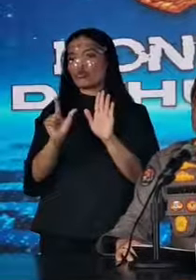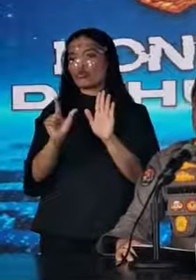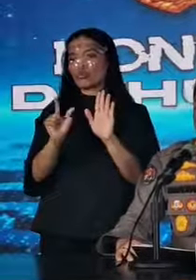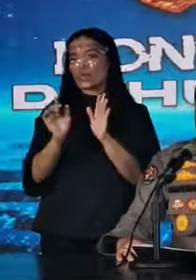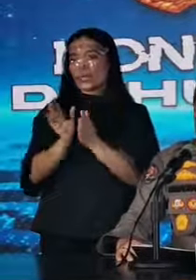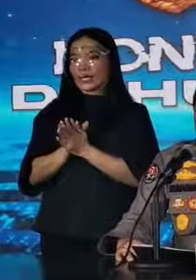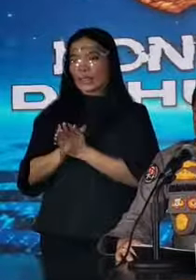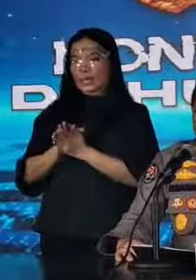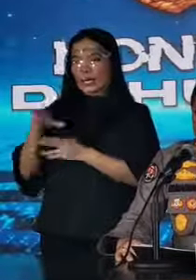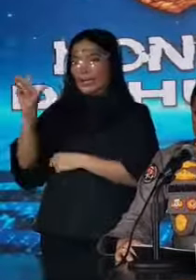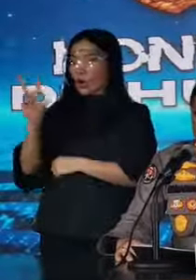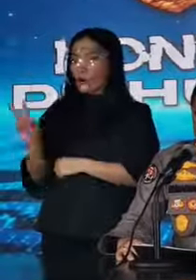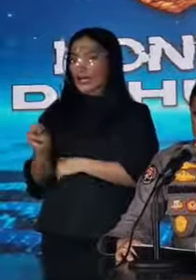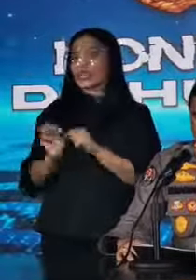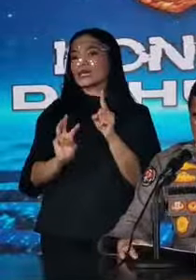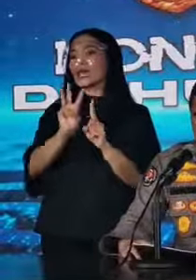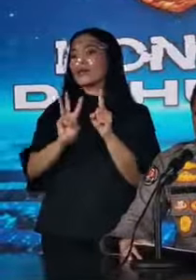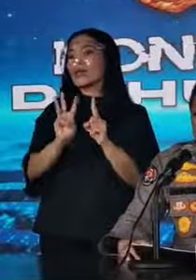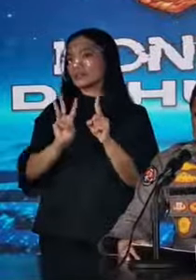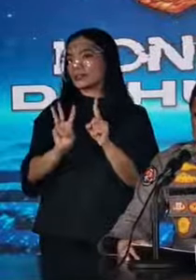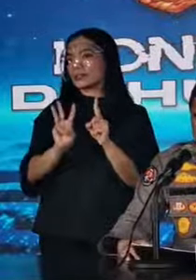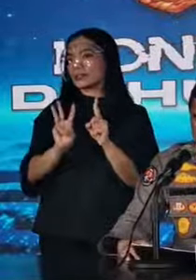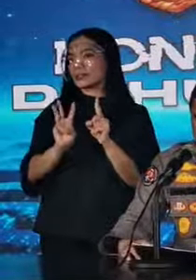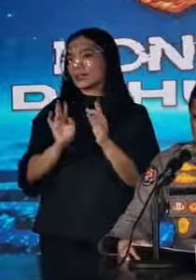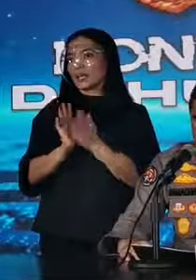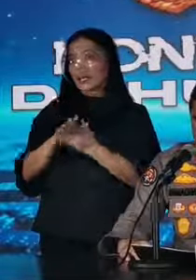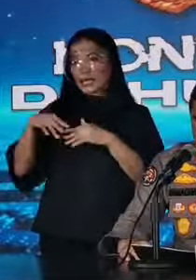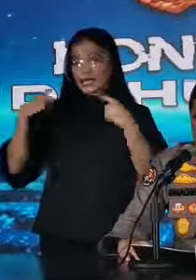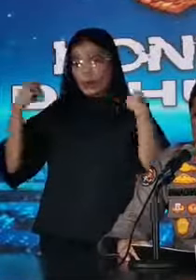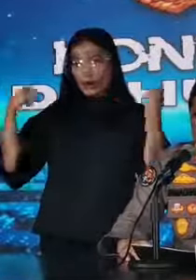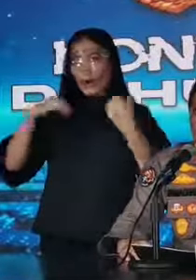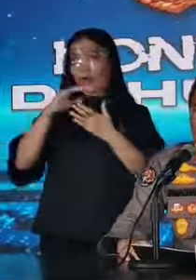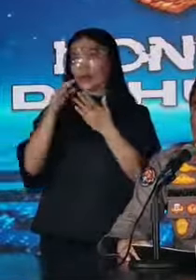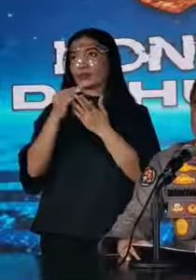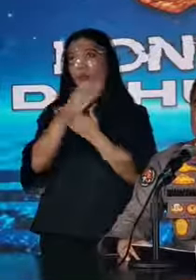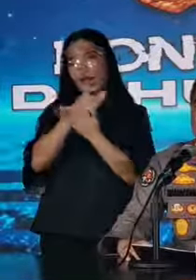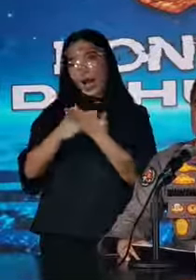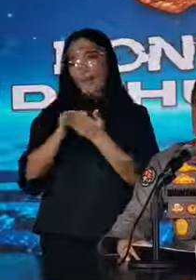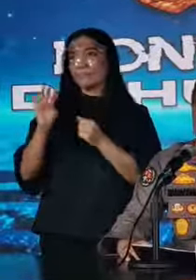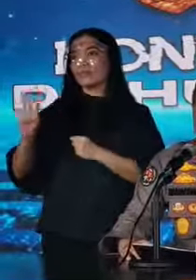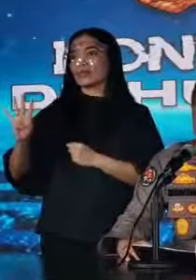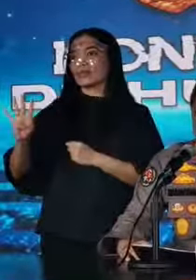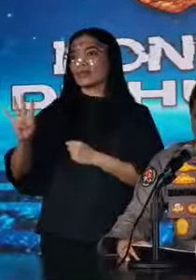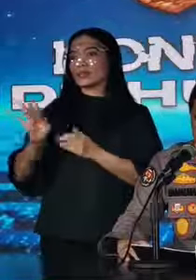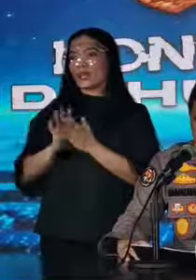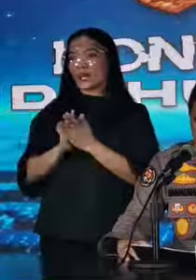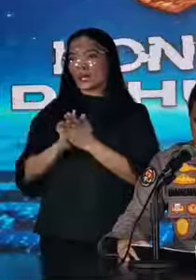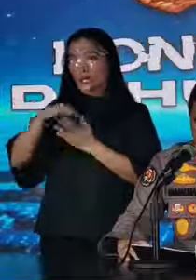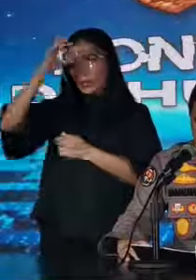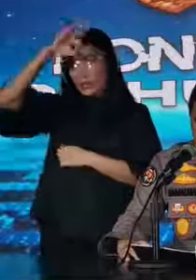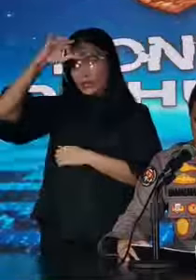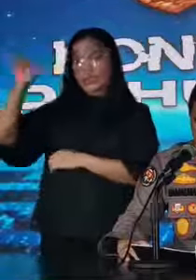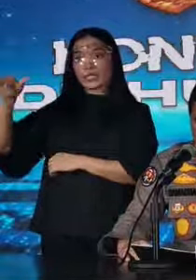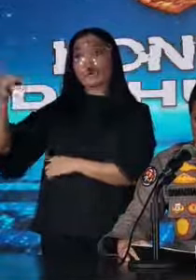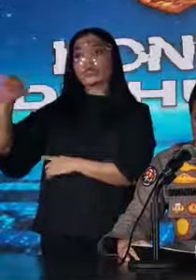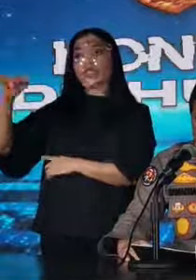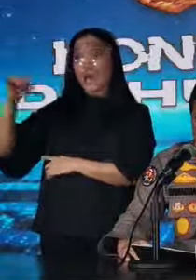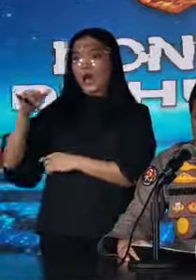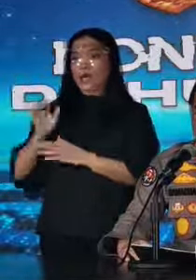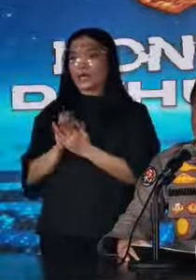Polda Jabar 13 kegiatan, Polda Jawa Tengah 4 kegiatan, Polda DIY